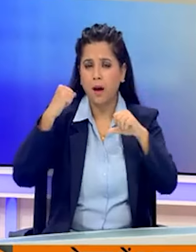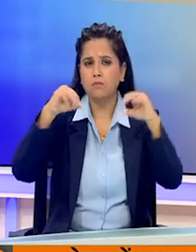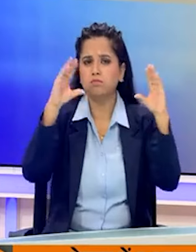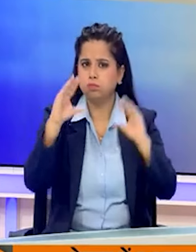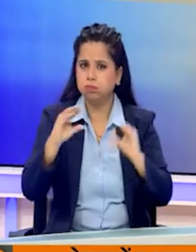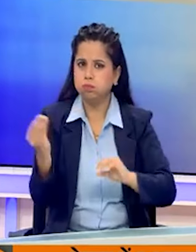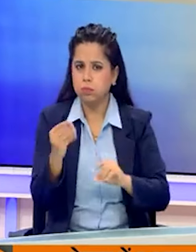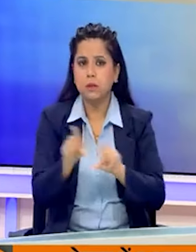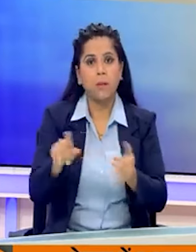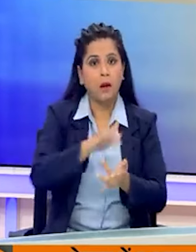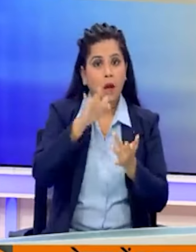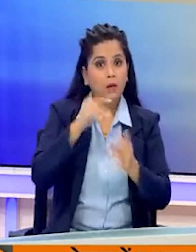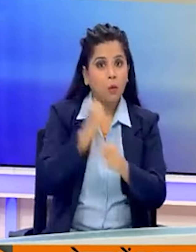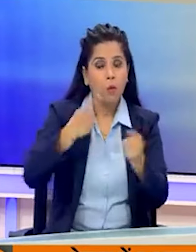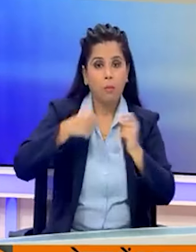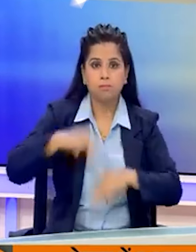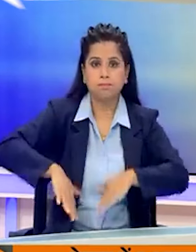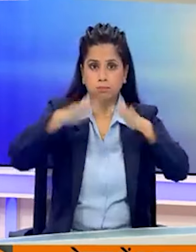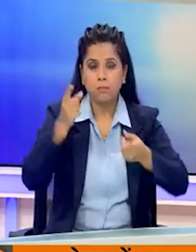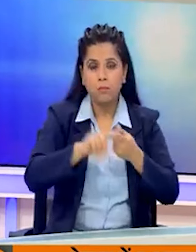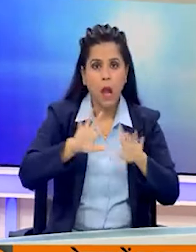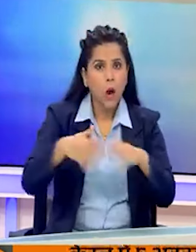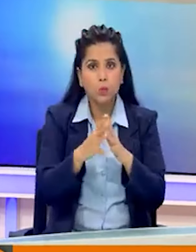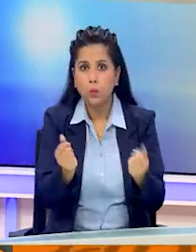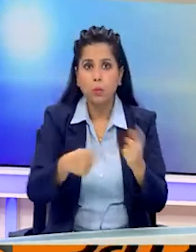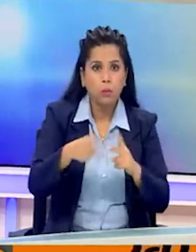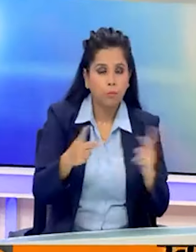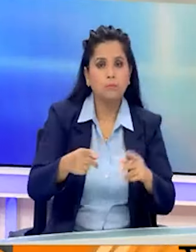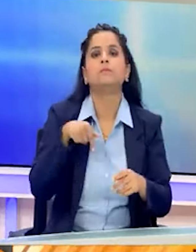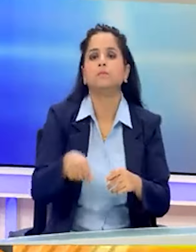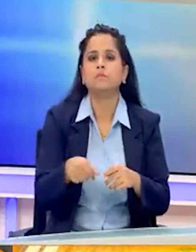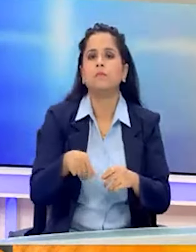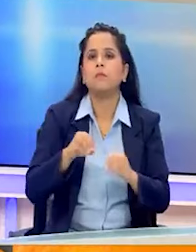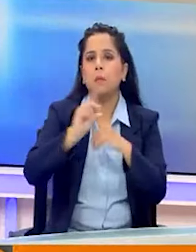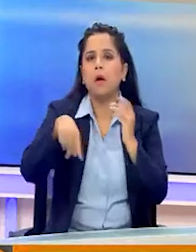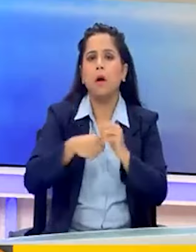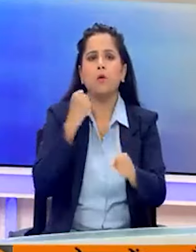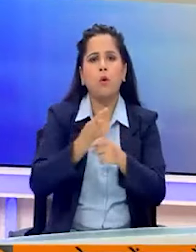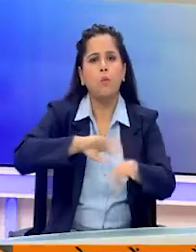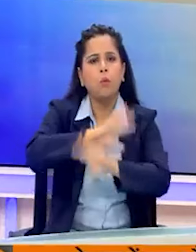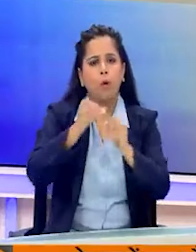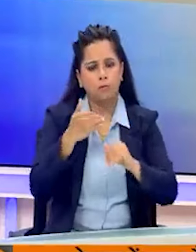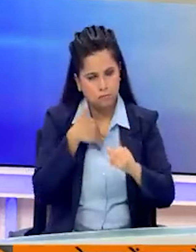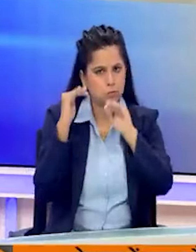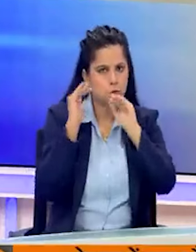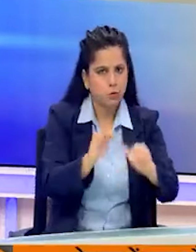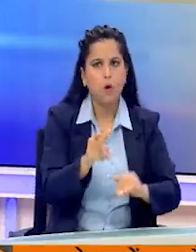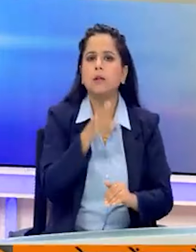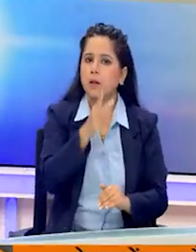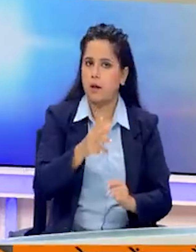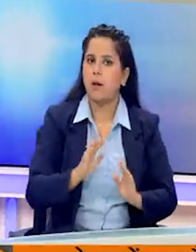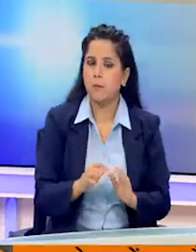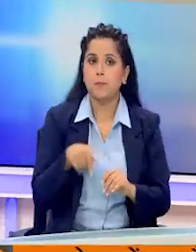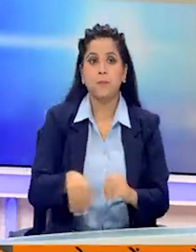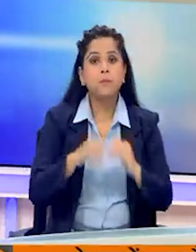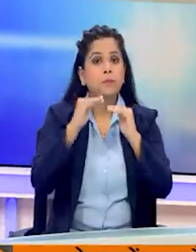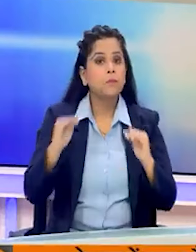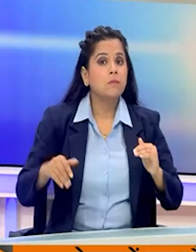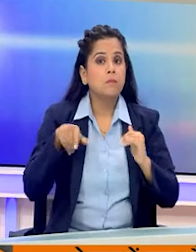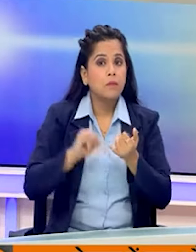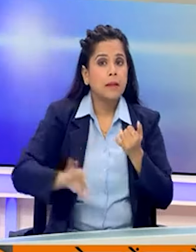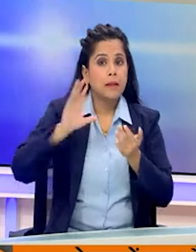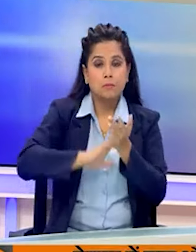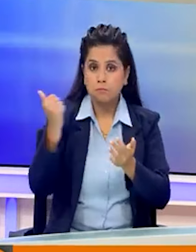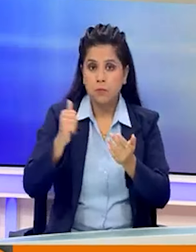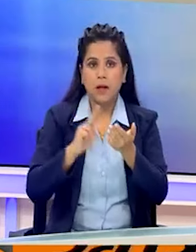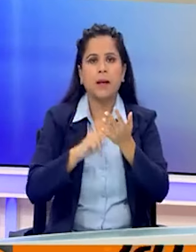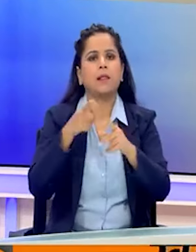है